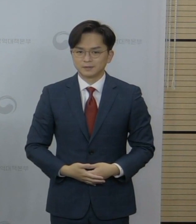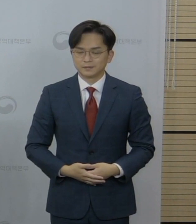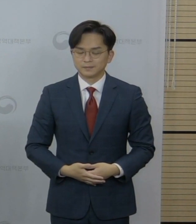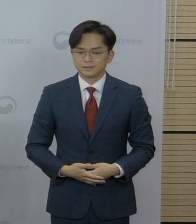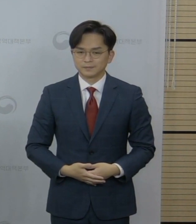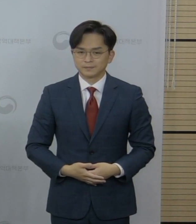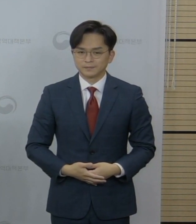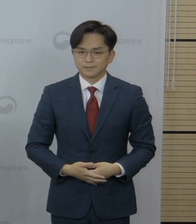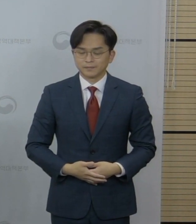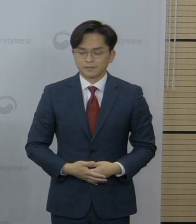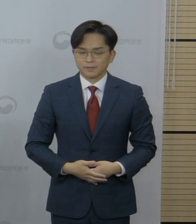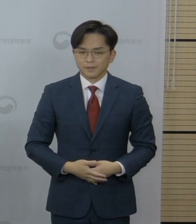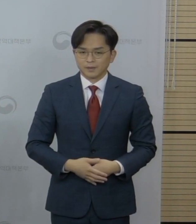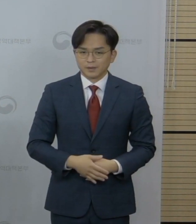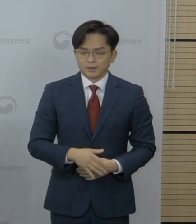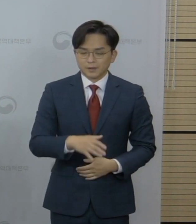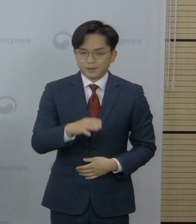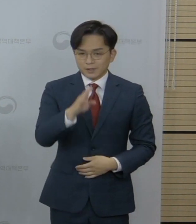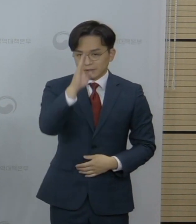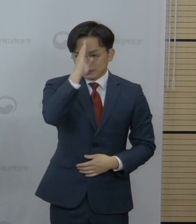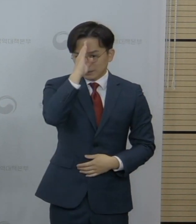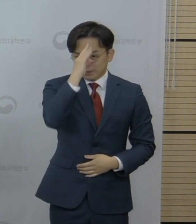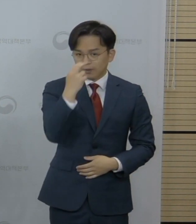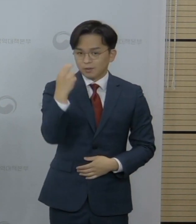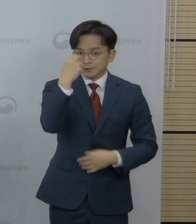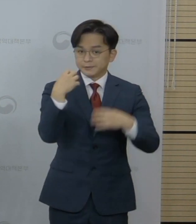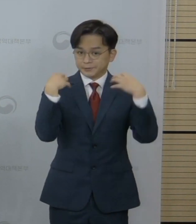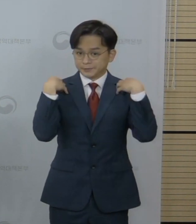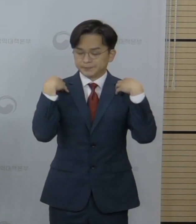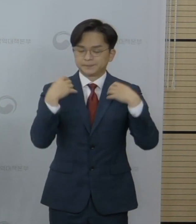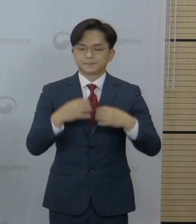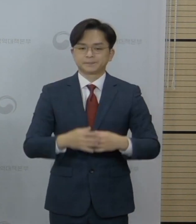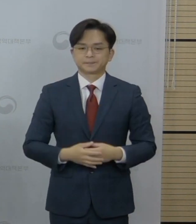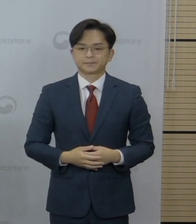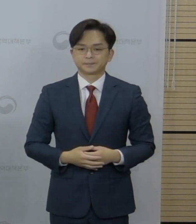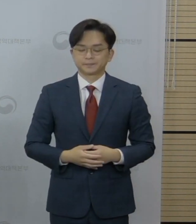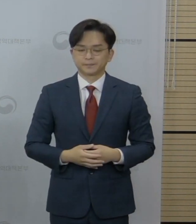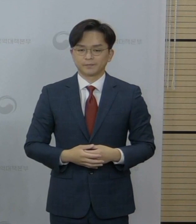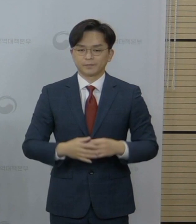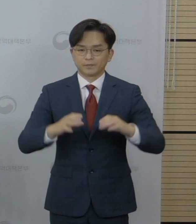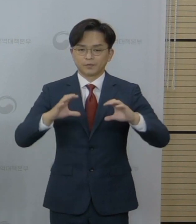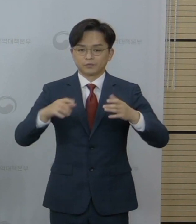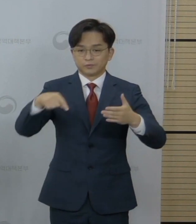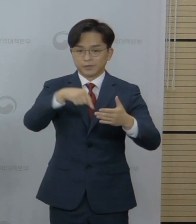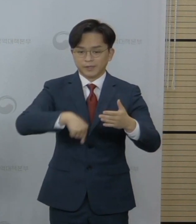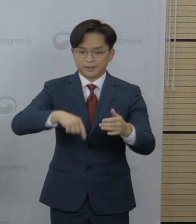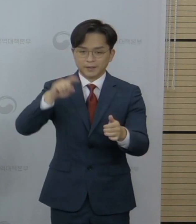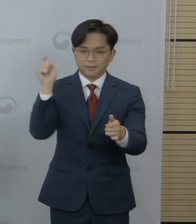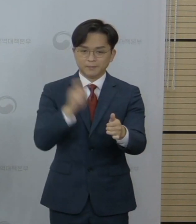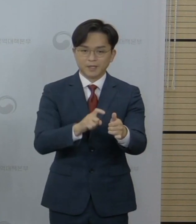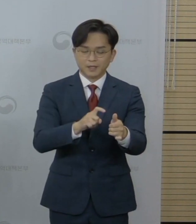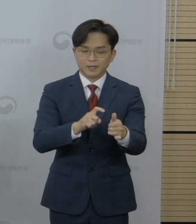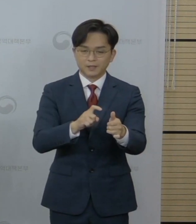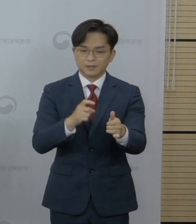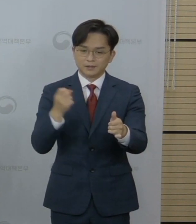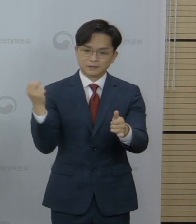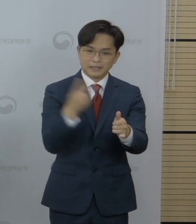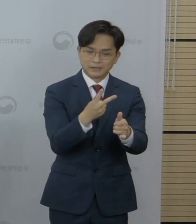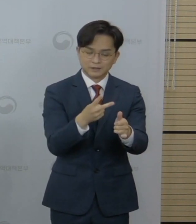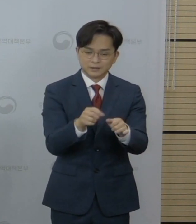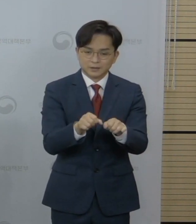저희 중앙방역대책본부에서는 국민들께 국내 코로나19의 재확산 가능성을 항상